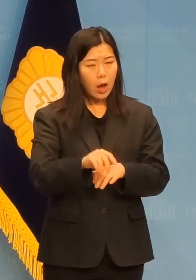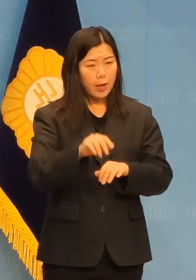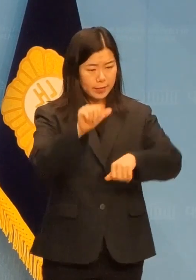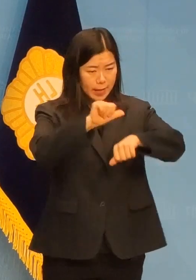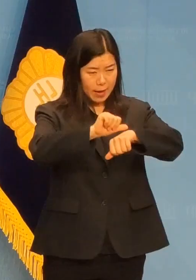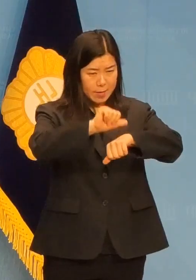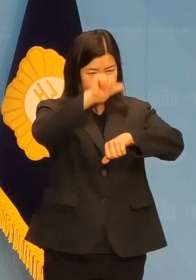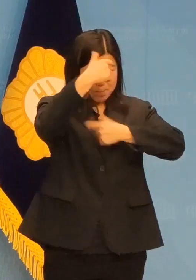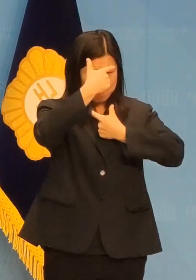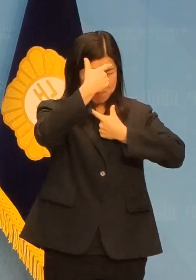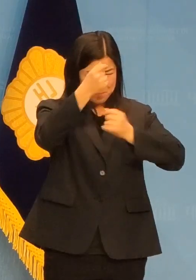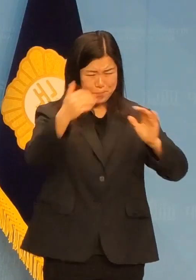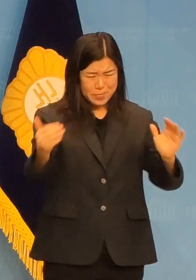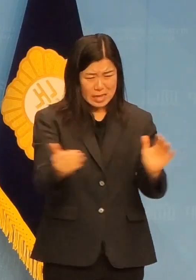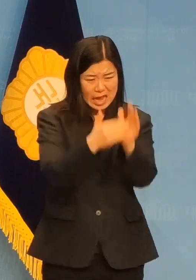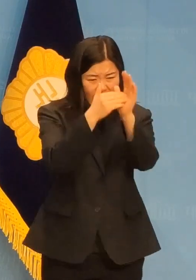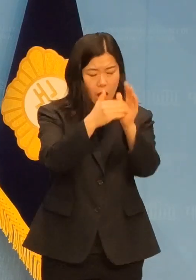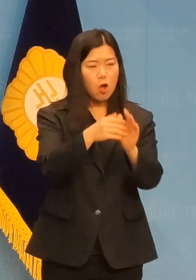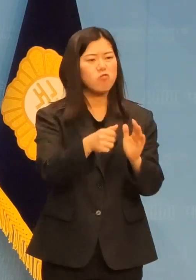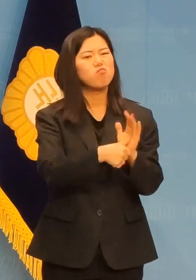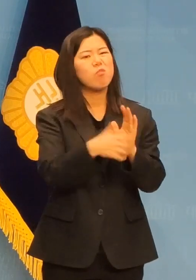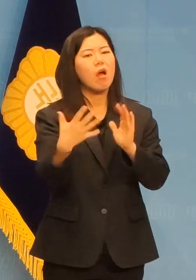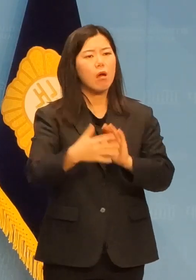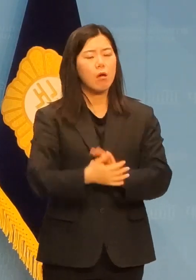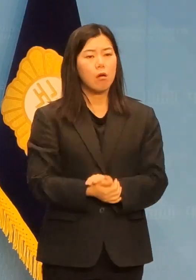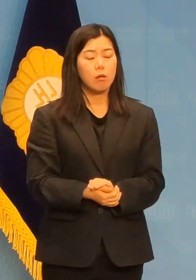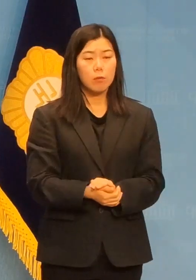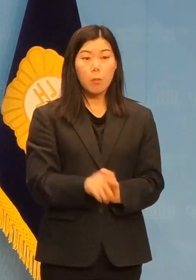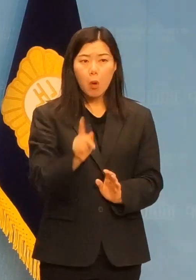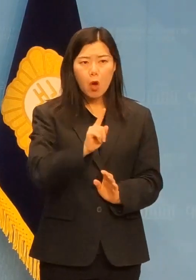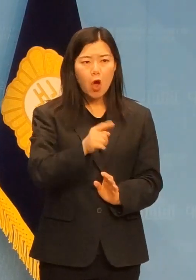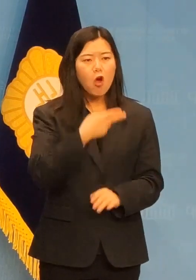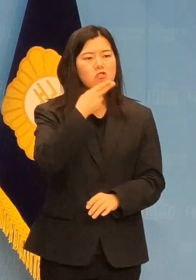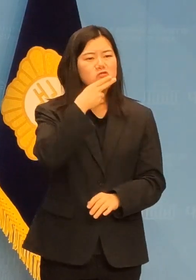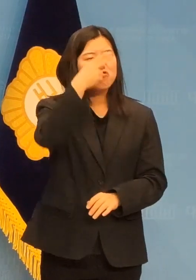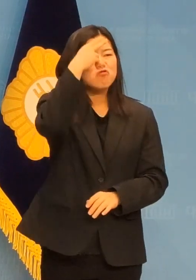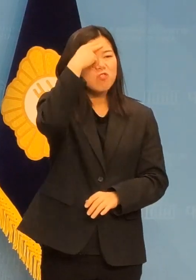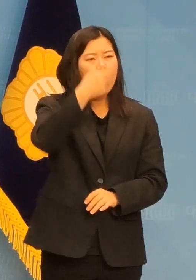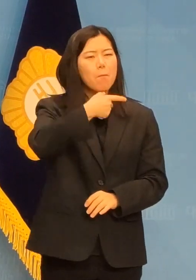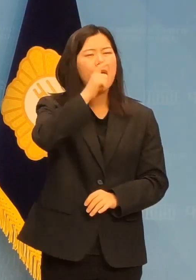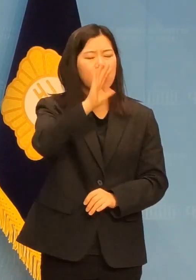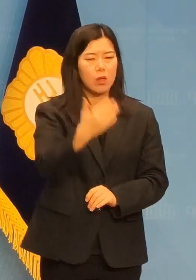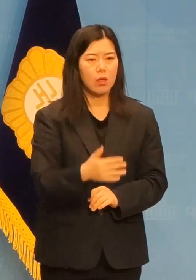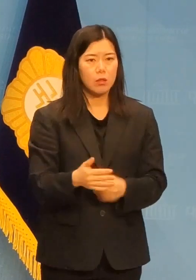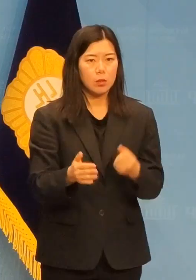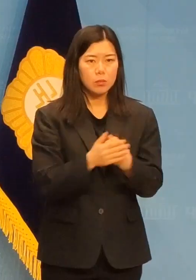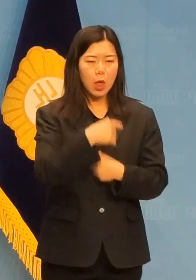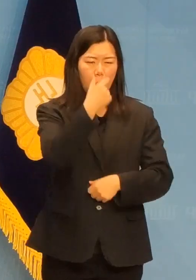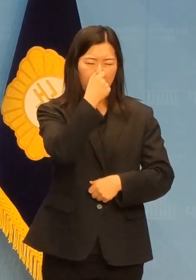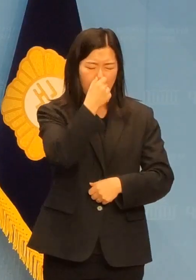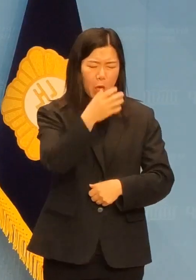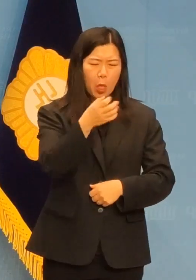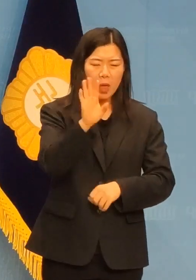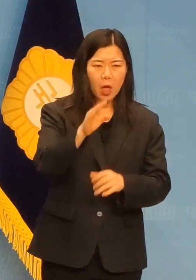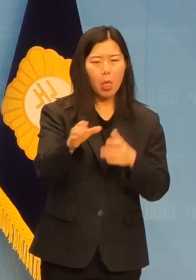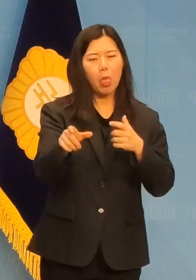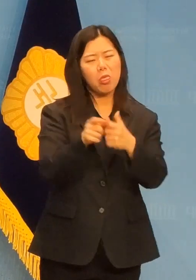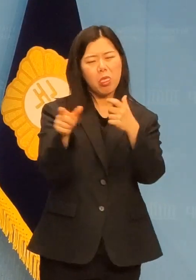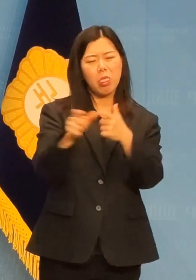되면 종료하는 것으로 유명했습니다. 소위 술 씨로부터 소맥 폭탄주를 돌리기도